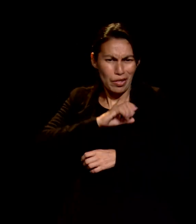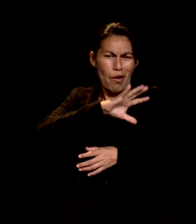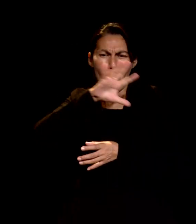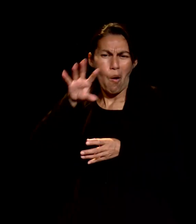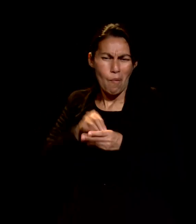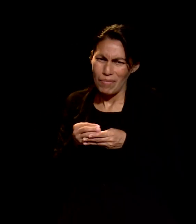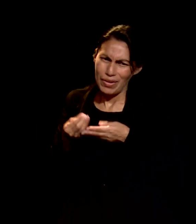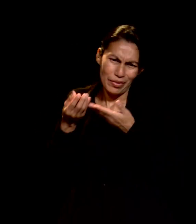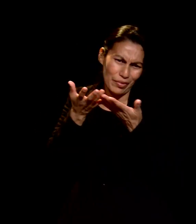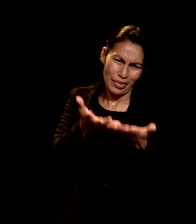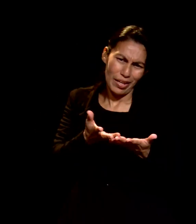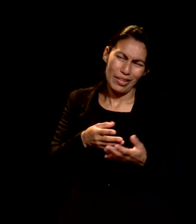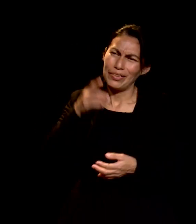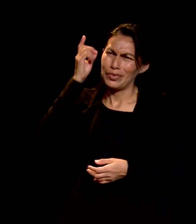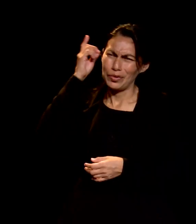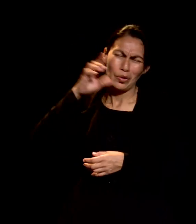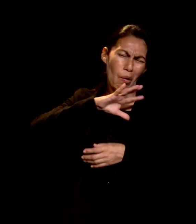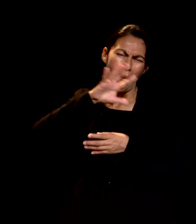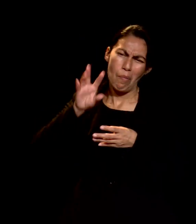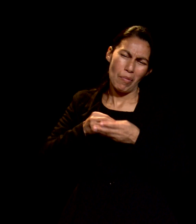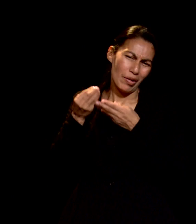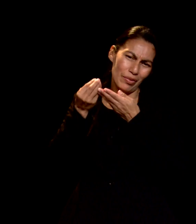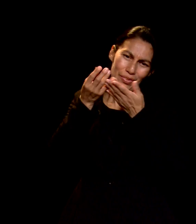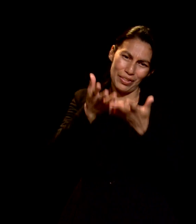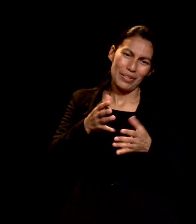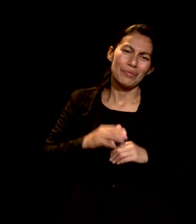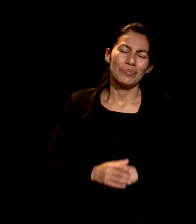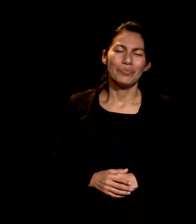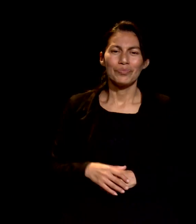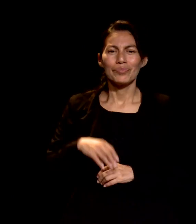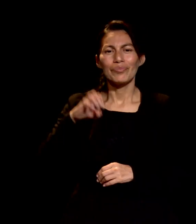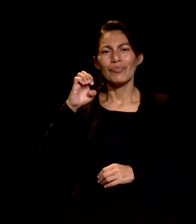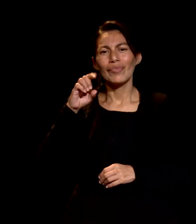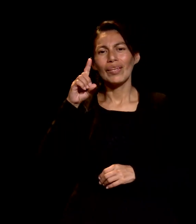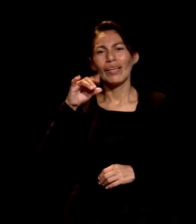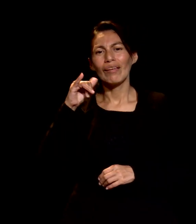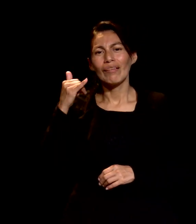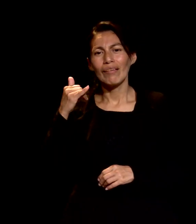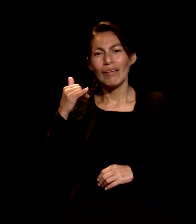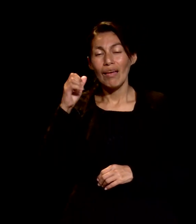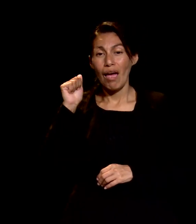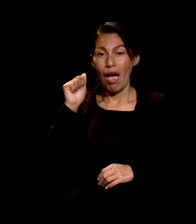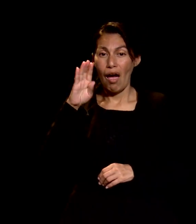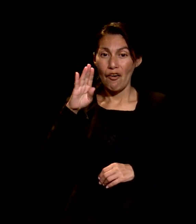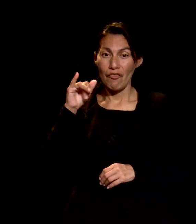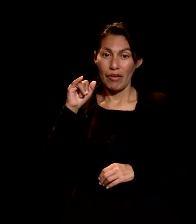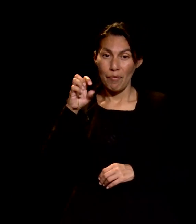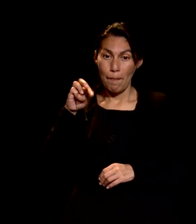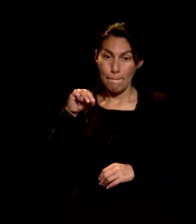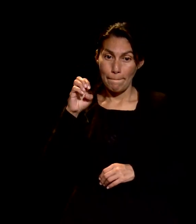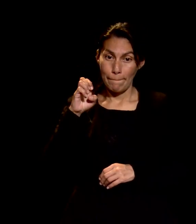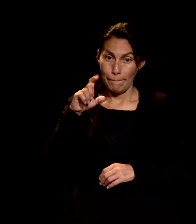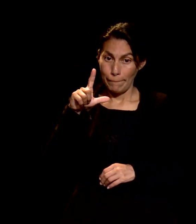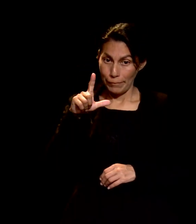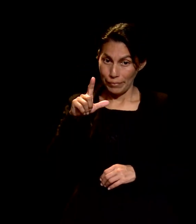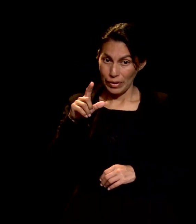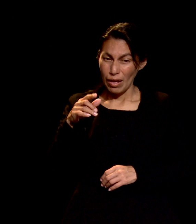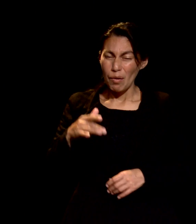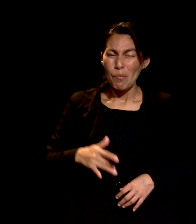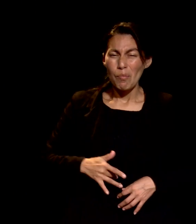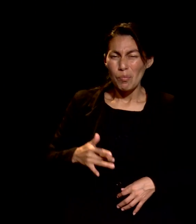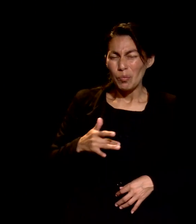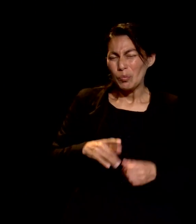todo Porque cuando Dios da Lo da todo Edi Abimael Tengo problemas en mi